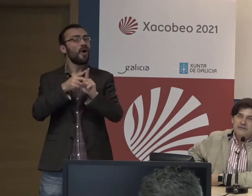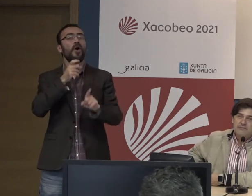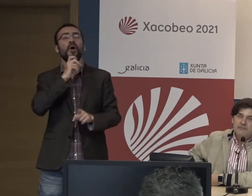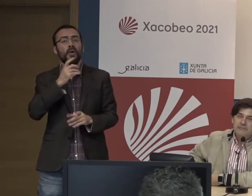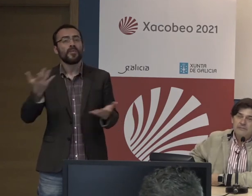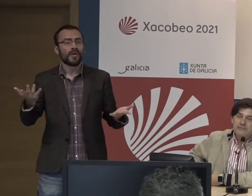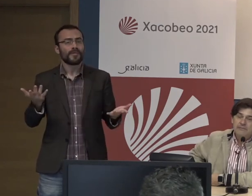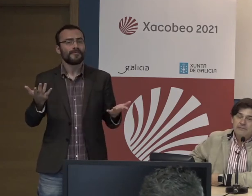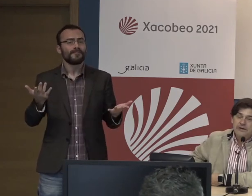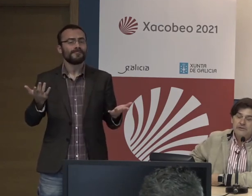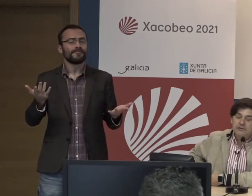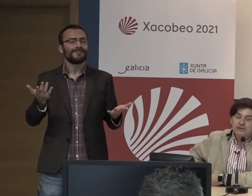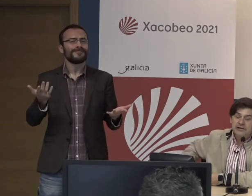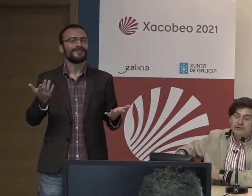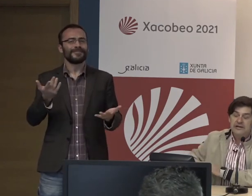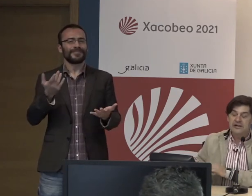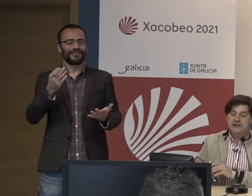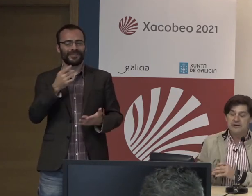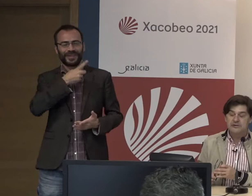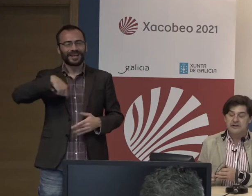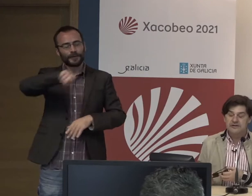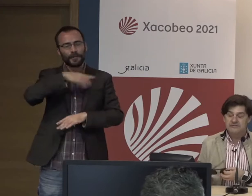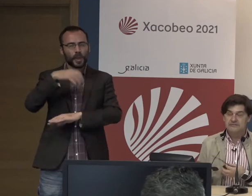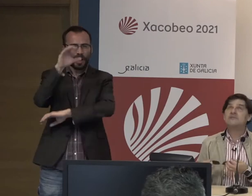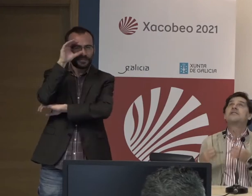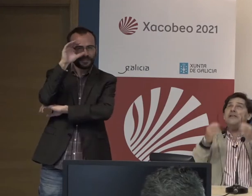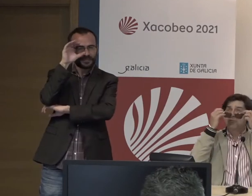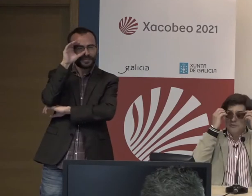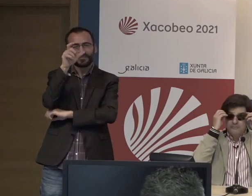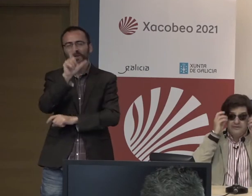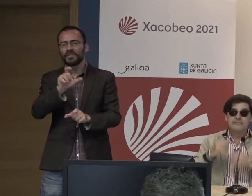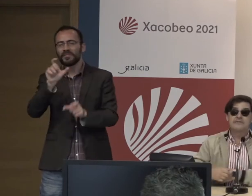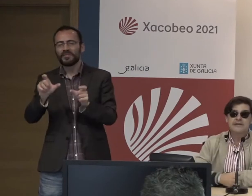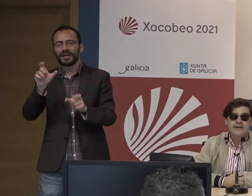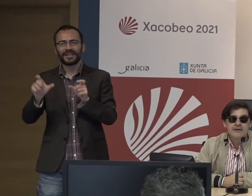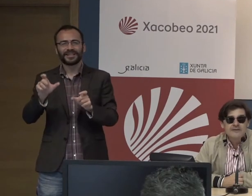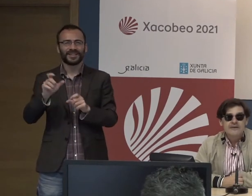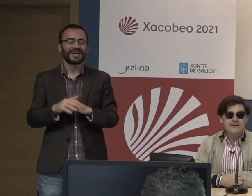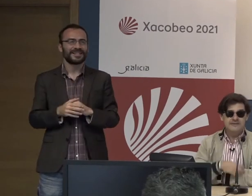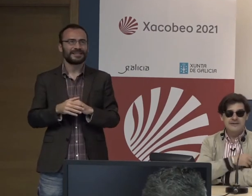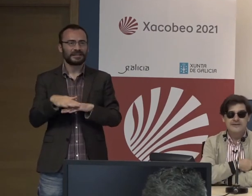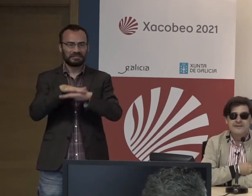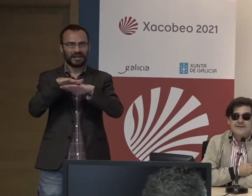Eso se logra viendo qué es lo que quieren las personas. Esta luz me ciega.